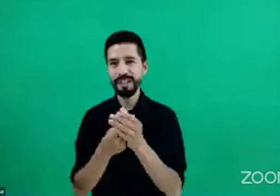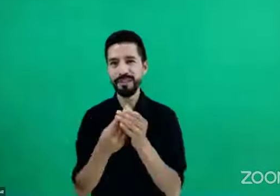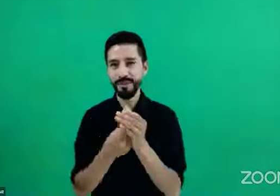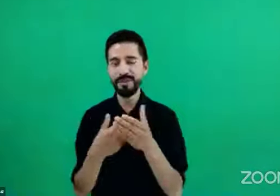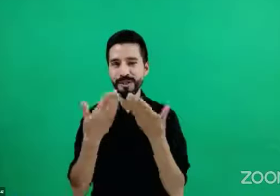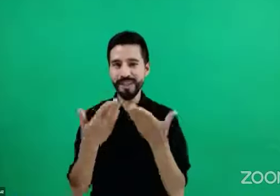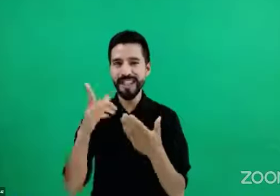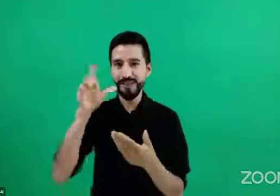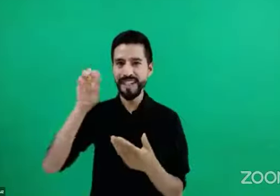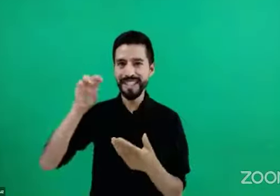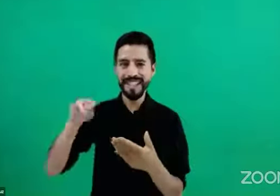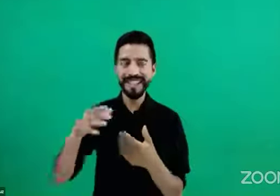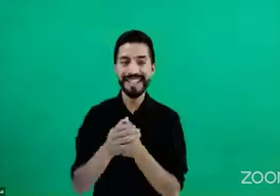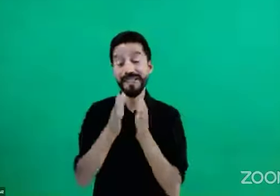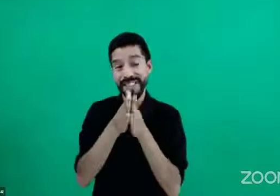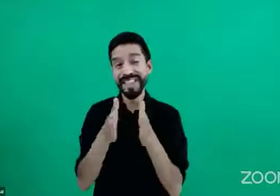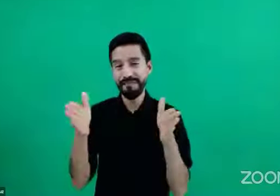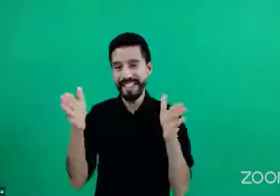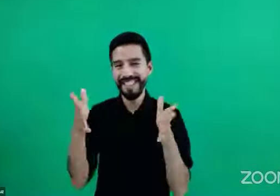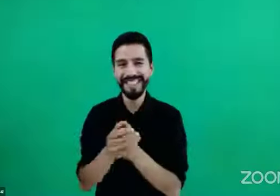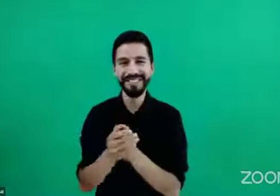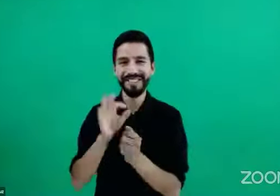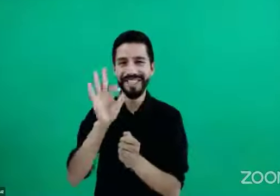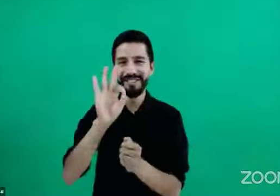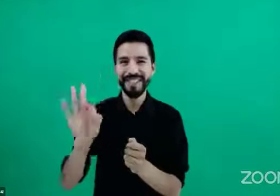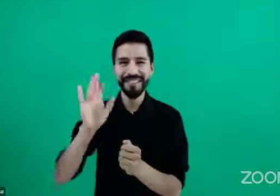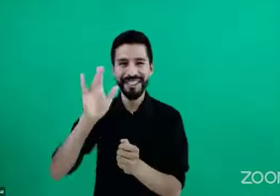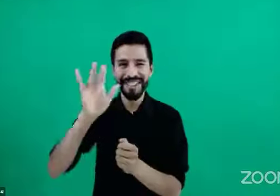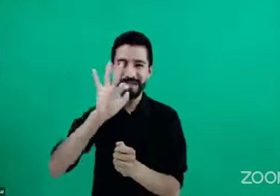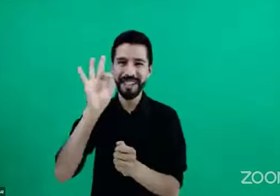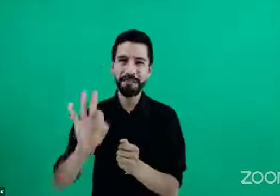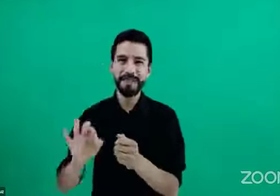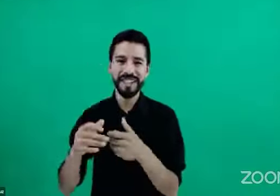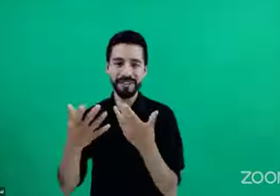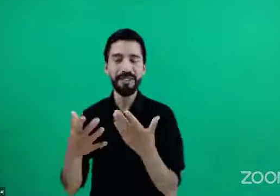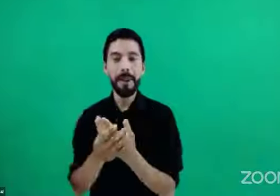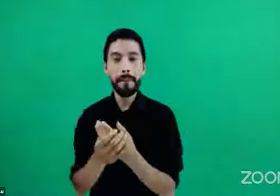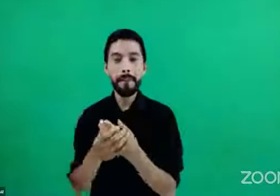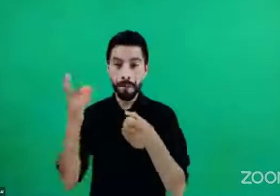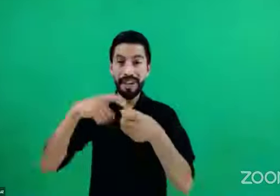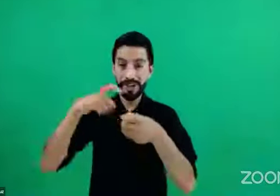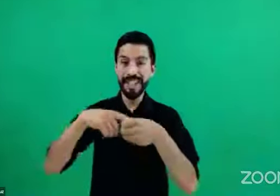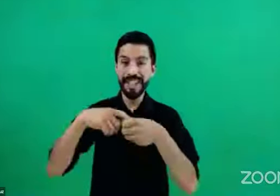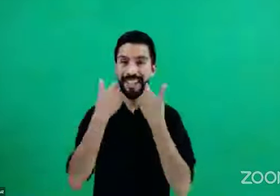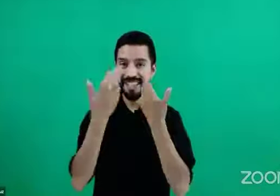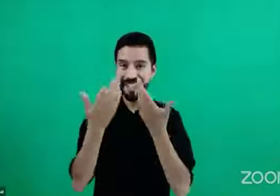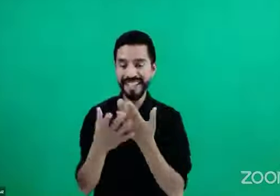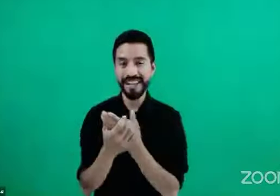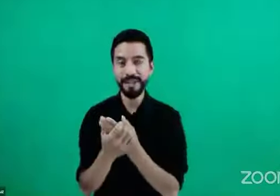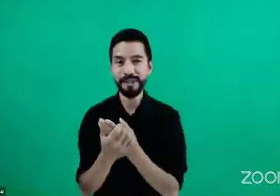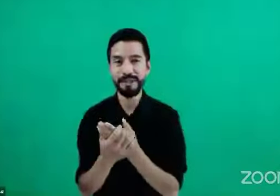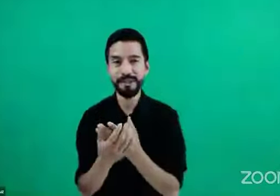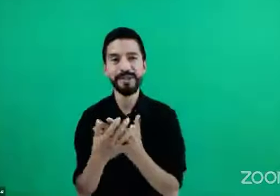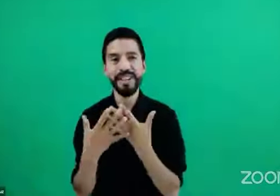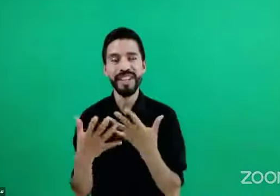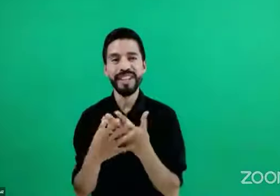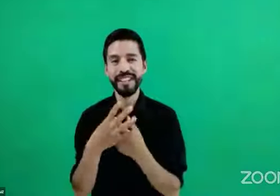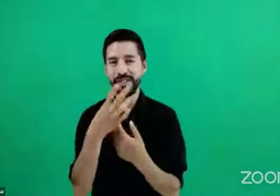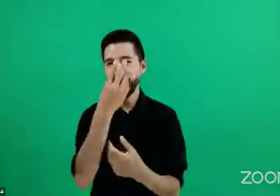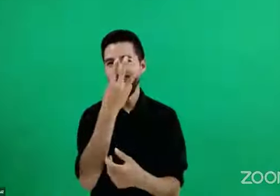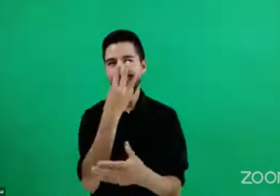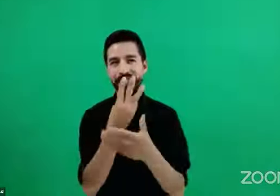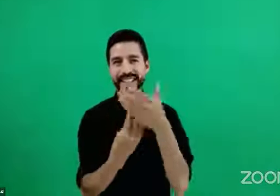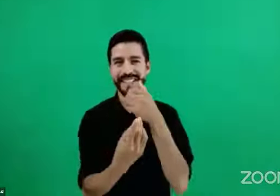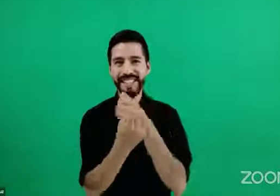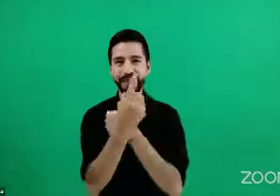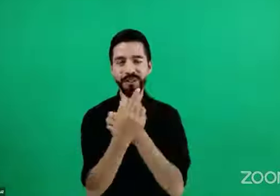yo ofrezco cursos de lengua de señas. De hecho, esta semana tengo un descuento del 50% para los que quieran ingresar a mis cursos.